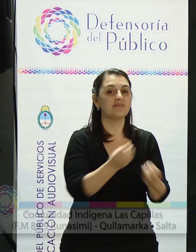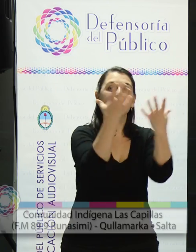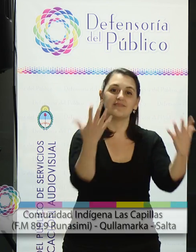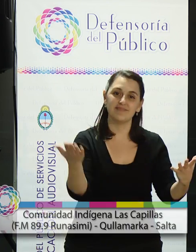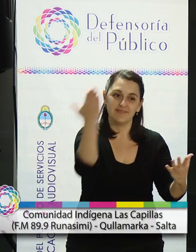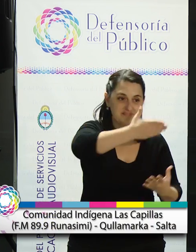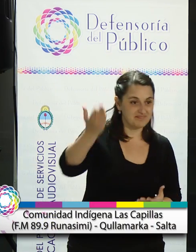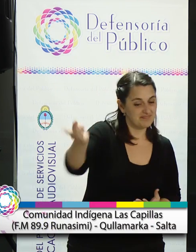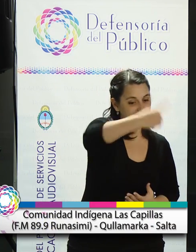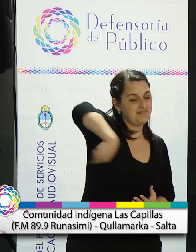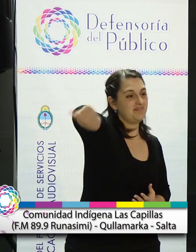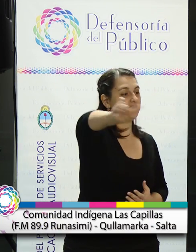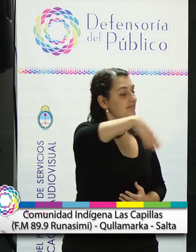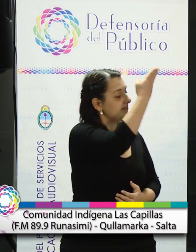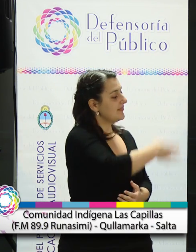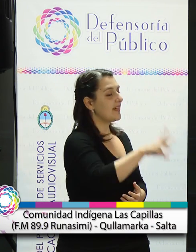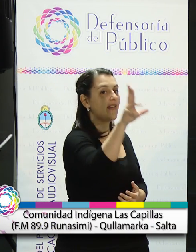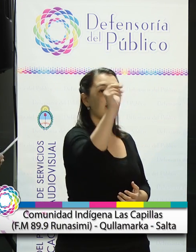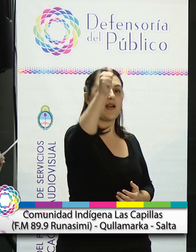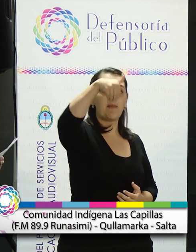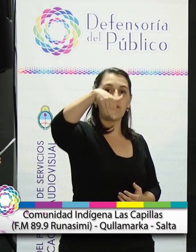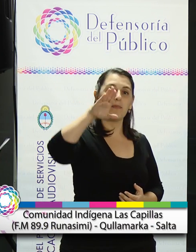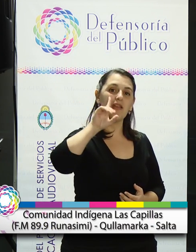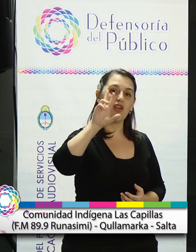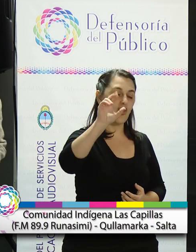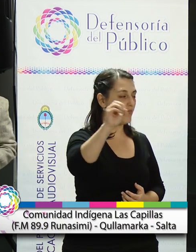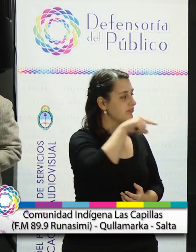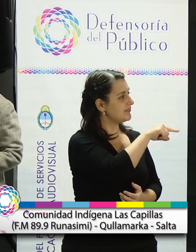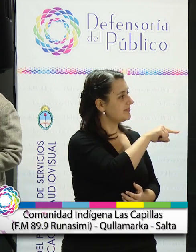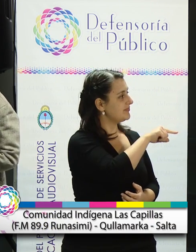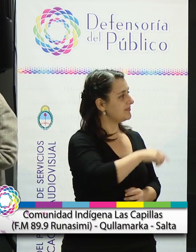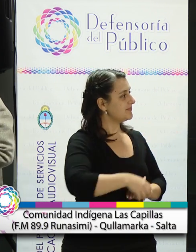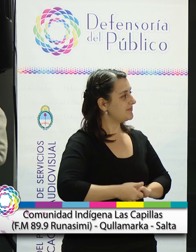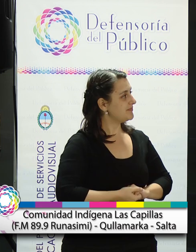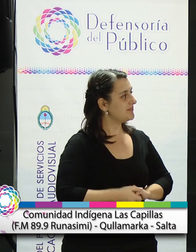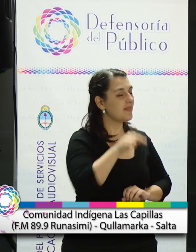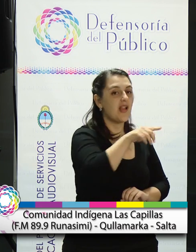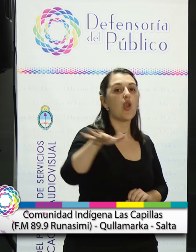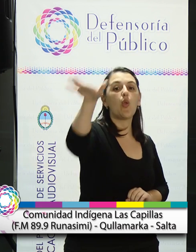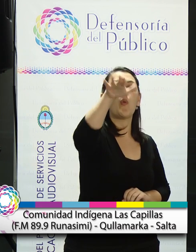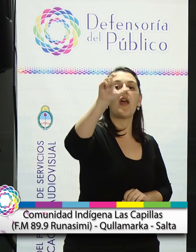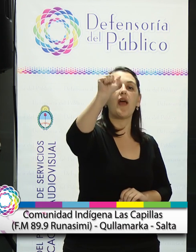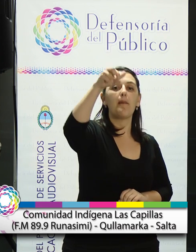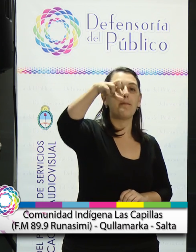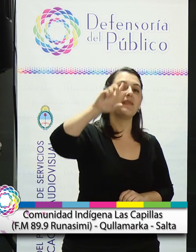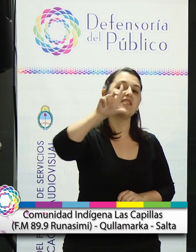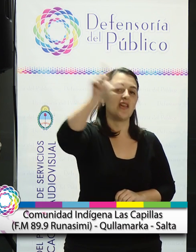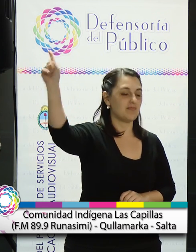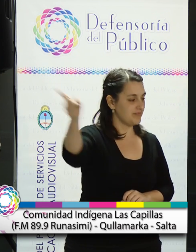Buenos días a todos. Mi nombre es Ramiro López, soy de la comunidad indígena Las Capillas, de Iruya. Está ubicado